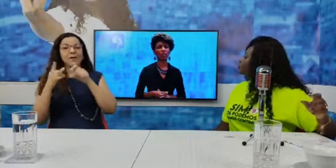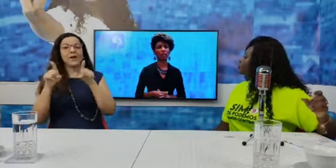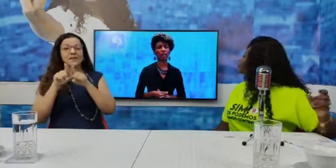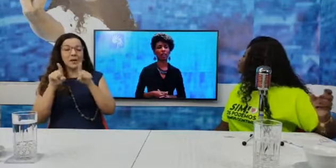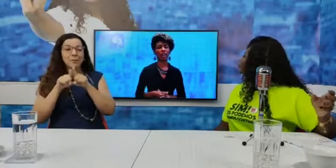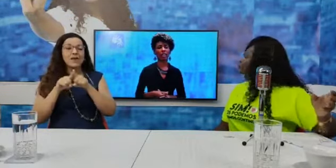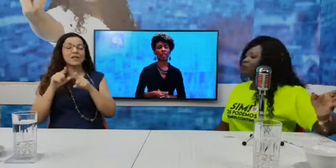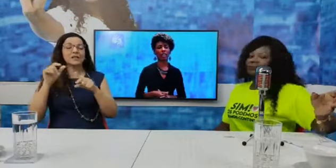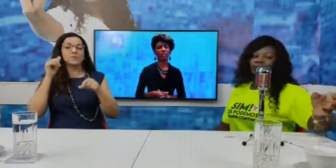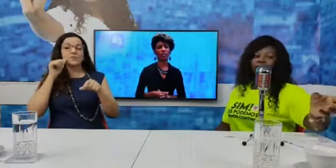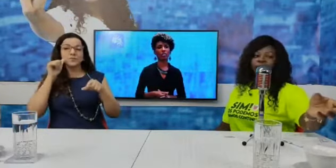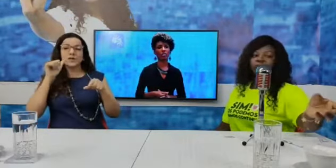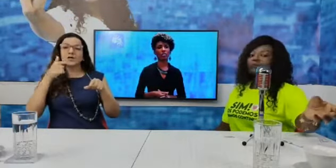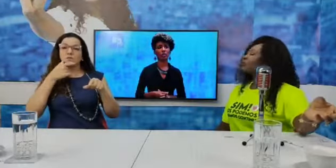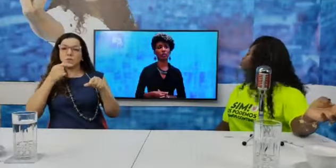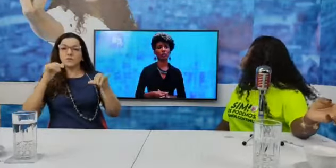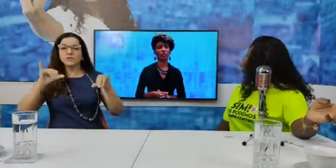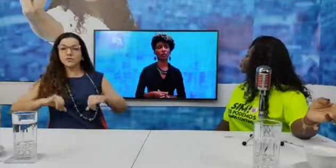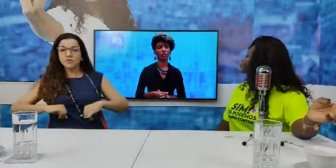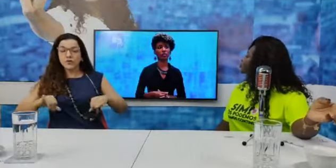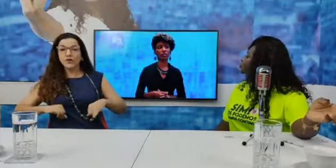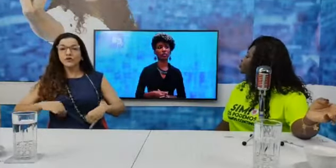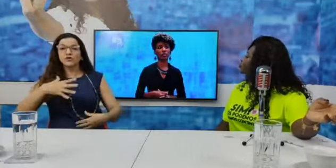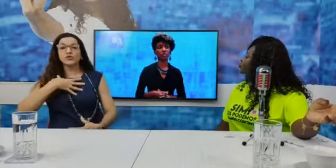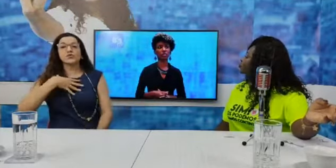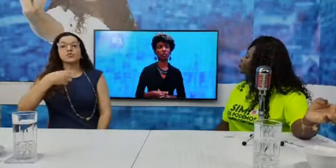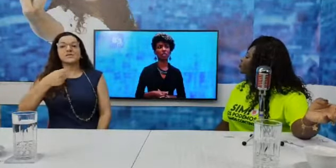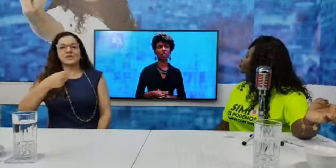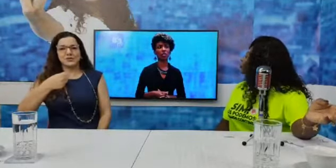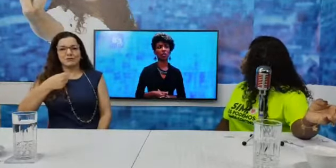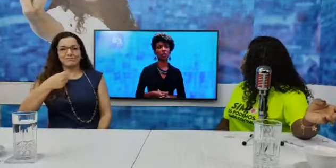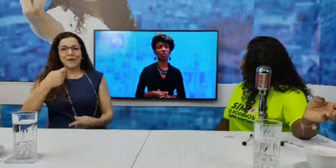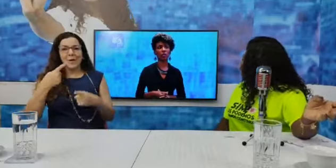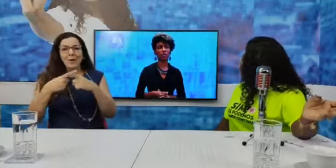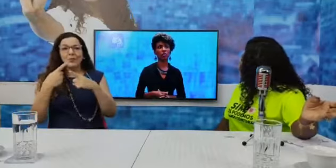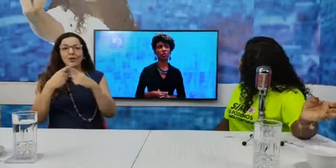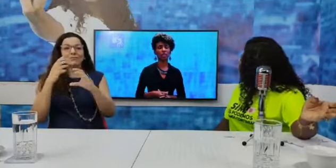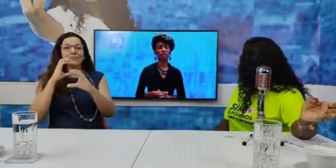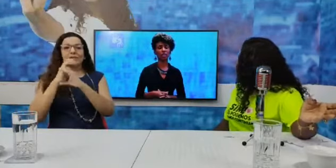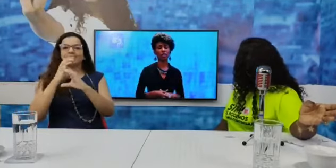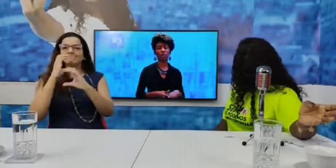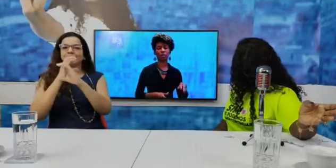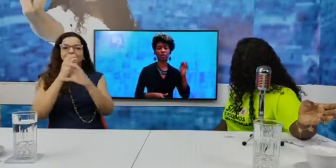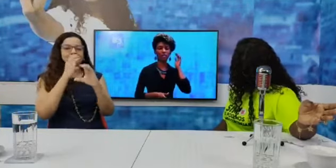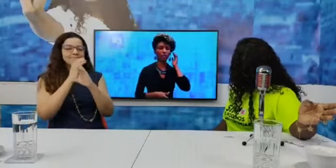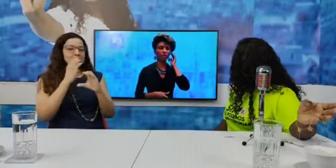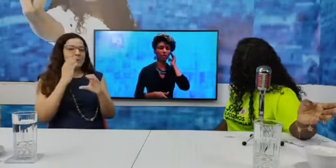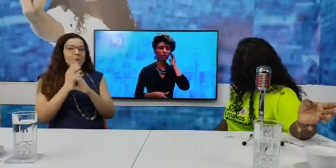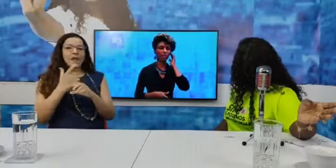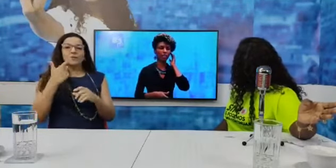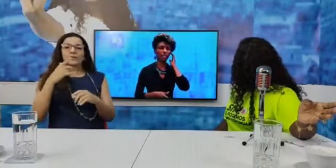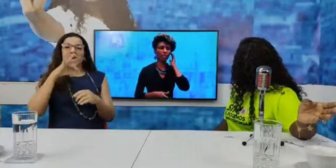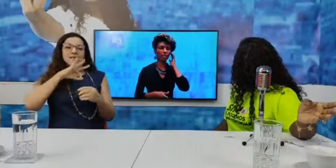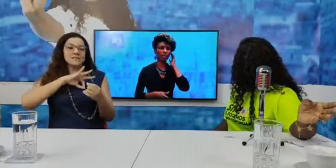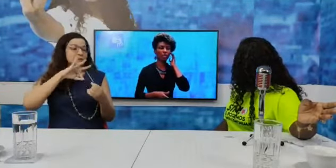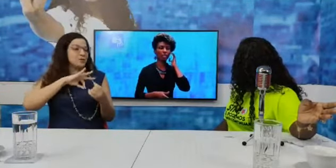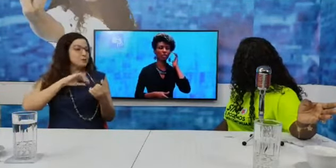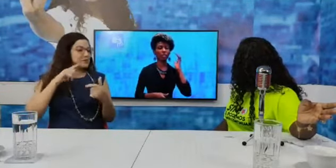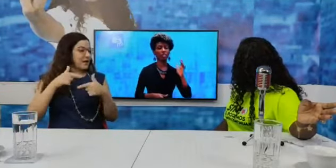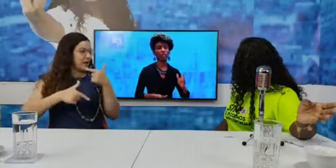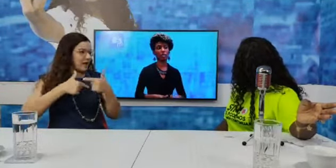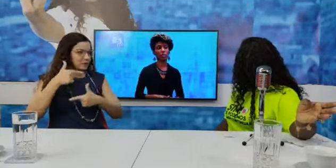Também a questão do Covid. Tanto mulheres como homens Então, agora, nesse período de setembro, a questão do